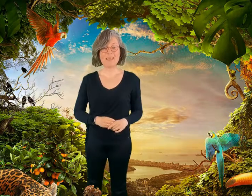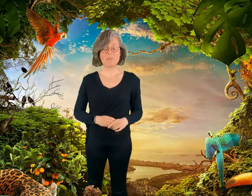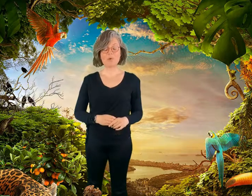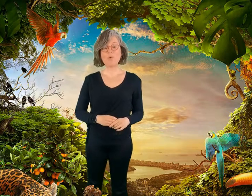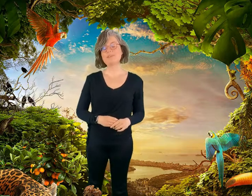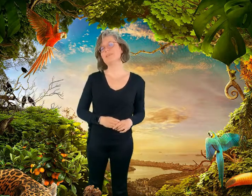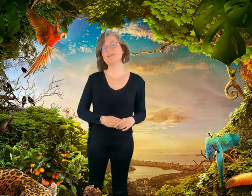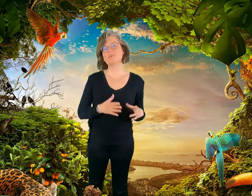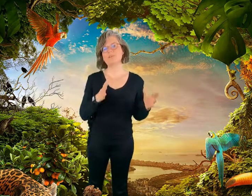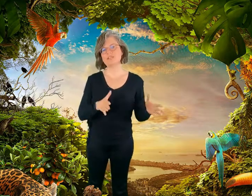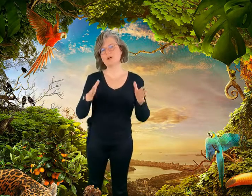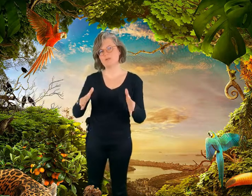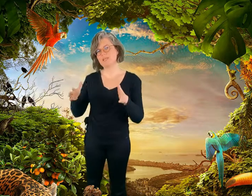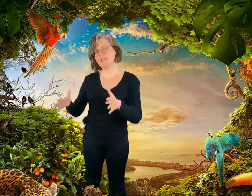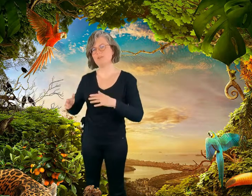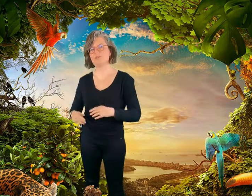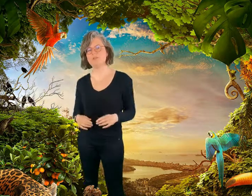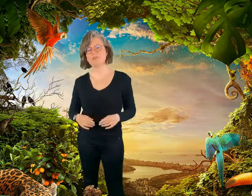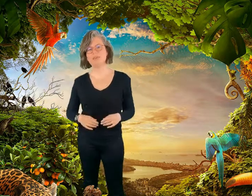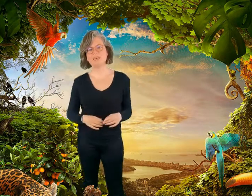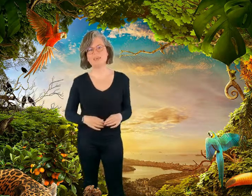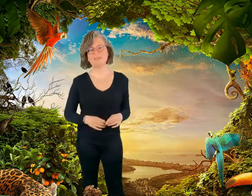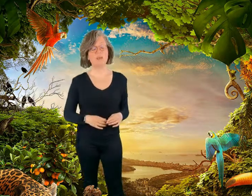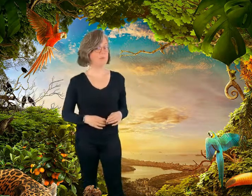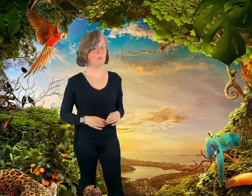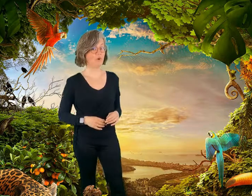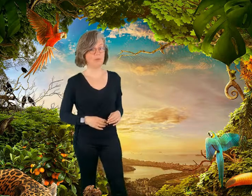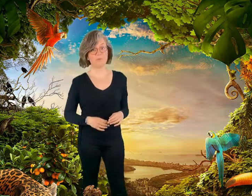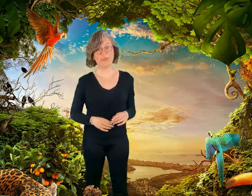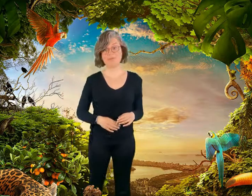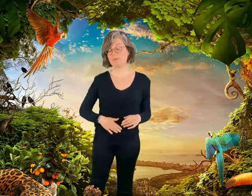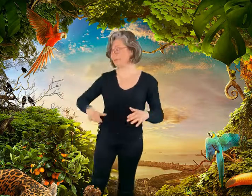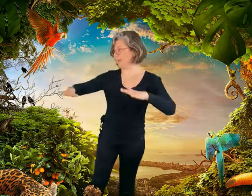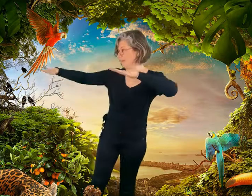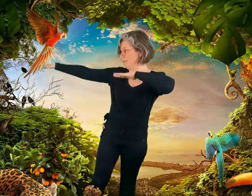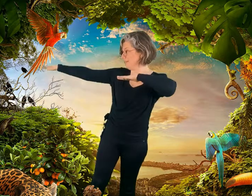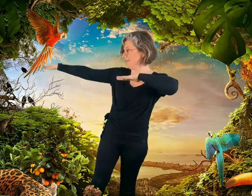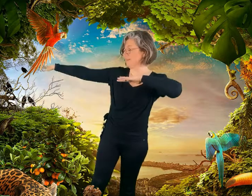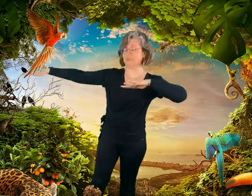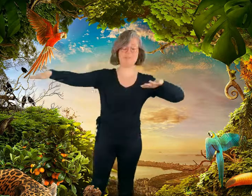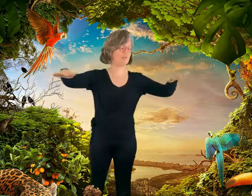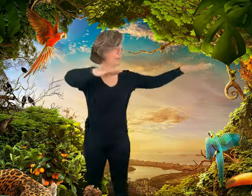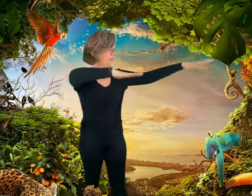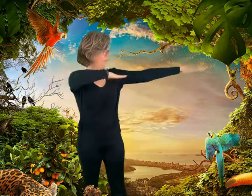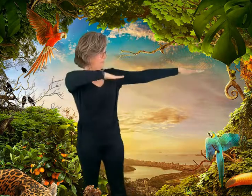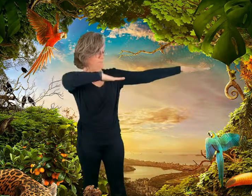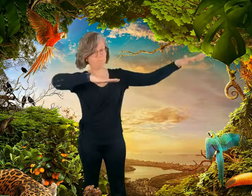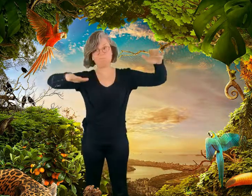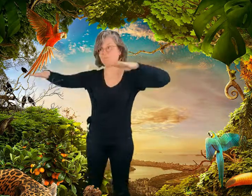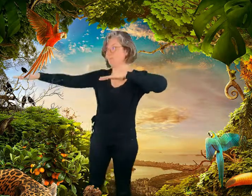hebt gehoord dat deze muziek uit verschillende stukjes bestaat. Bijvoorbeeld bij het refrein. Deed ik elke keer dit.